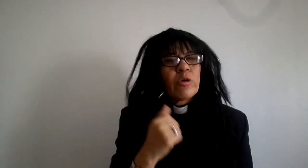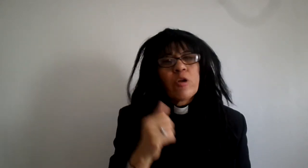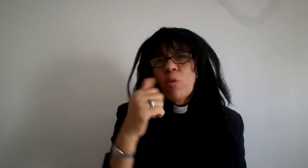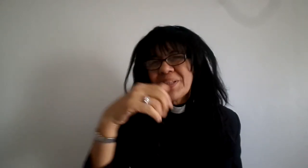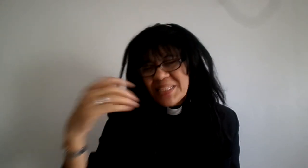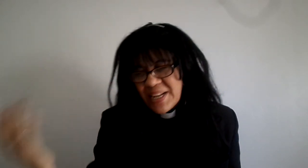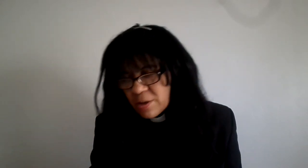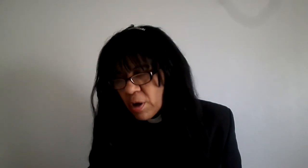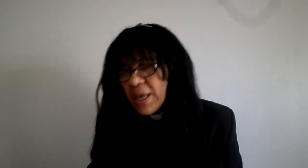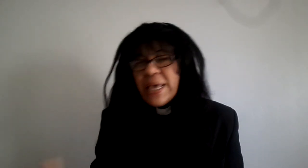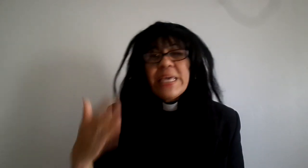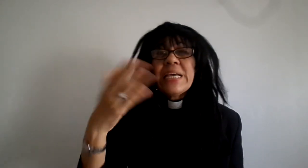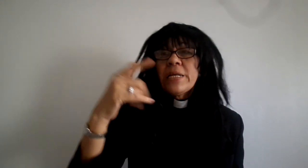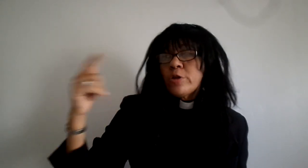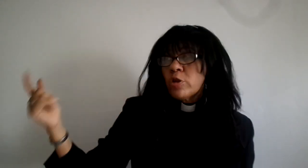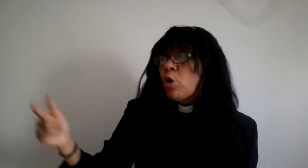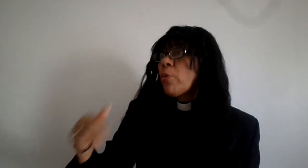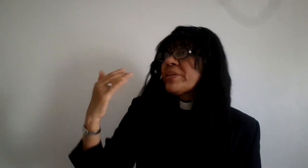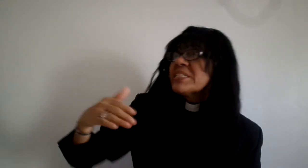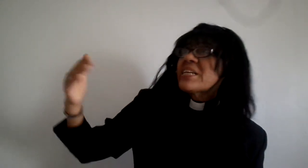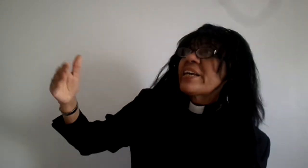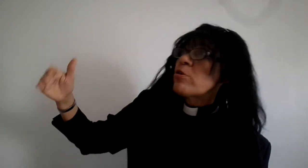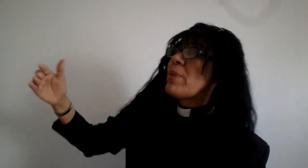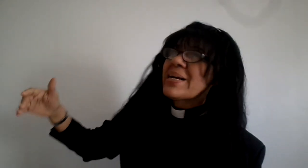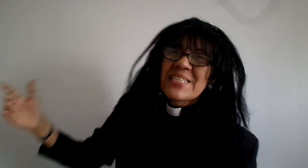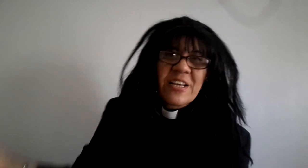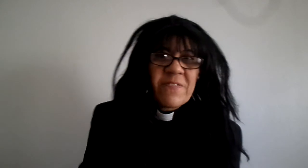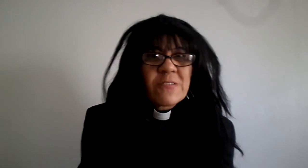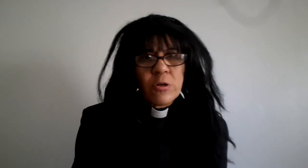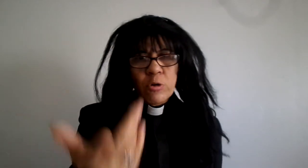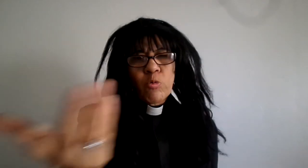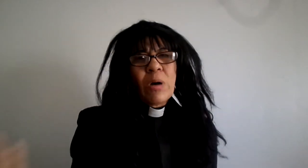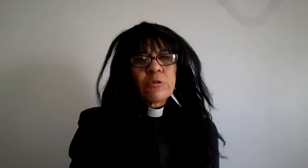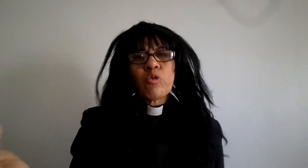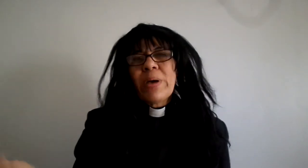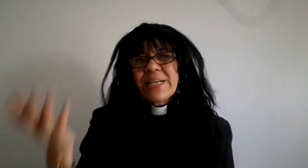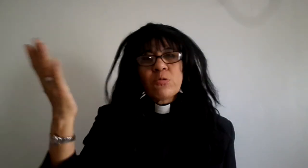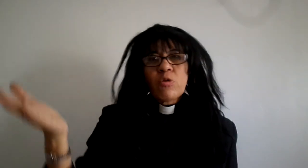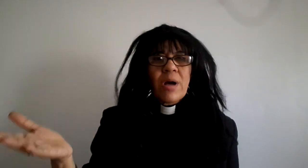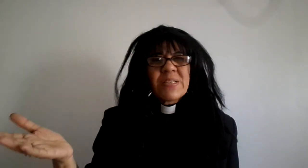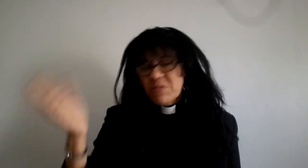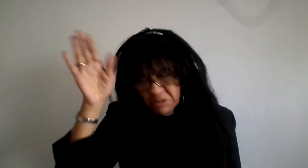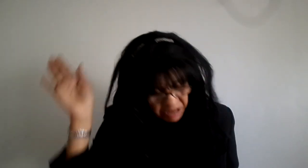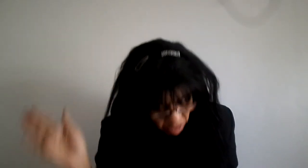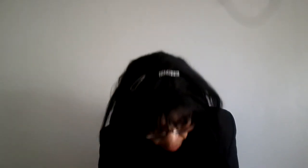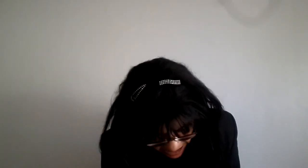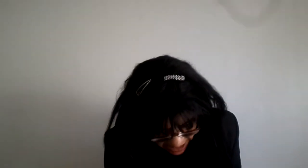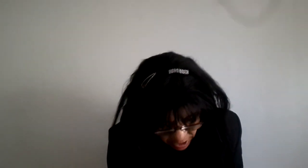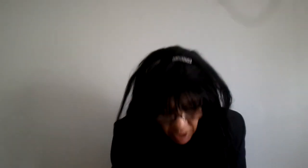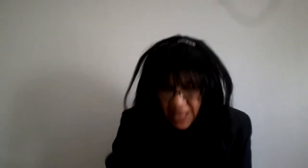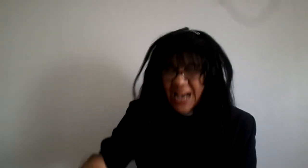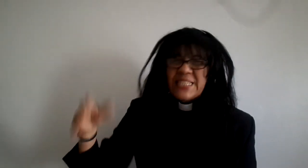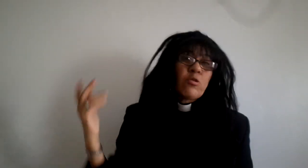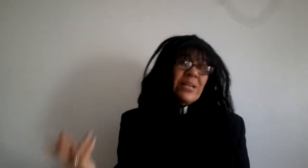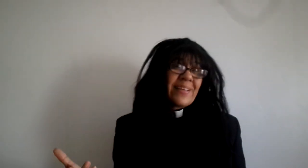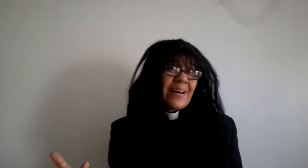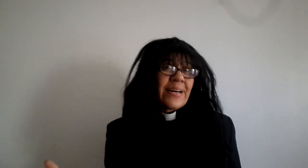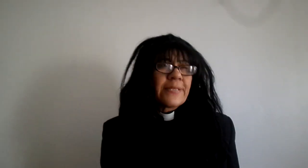quieren obedecer a Dios. Y Dios dijo, obediencia quiero más que sacrificio. ¿Cuánto tú ves que son unos cabezones y no quieren obedecer a Dios? Hacen lo que les daba gana.